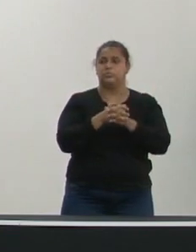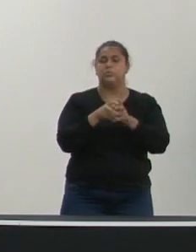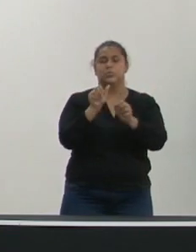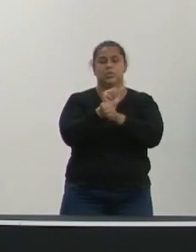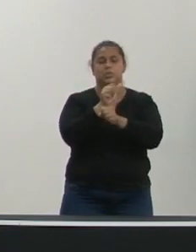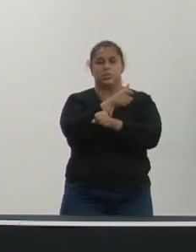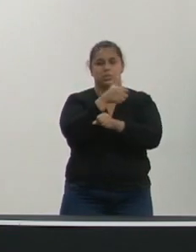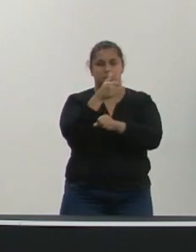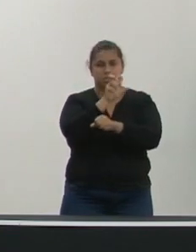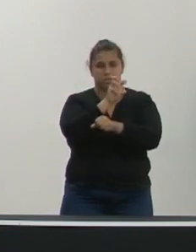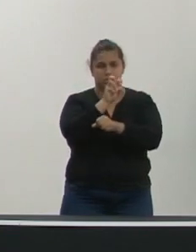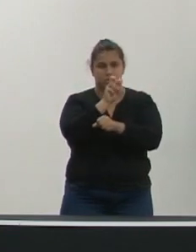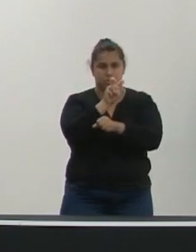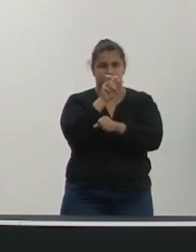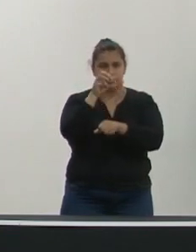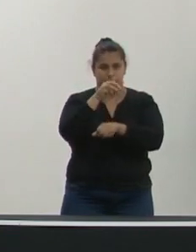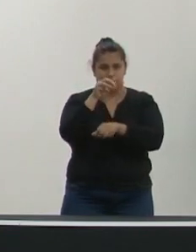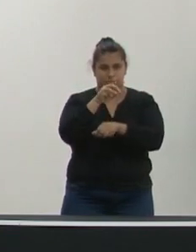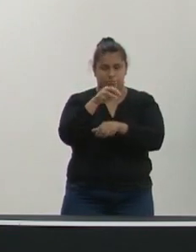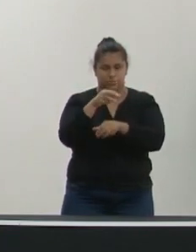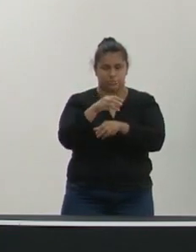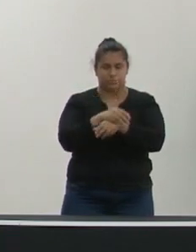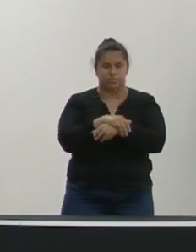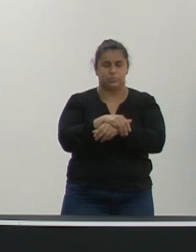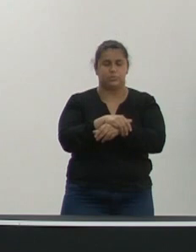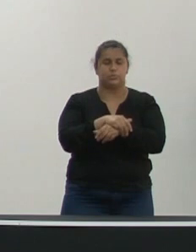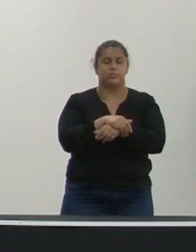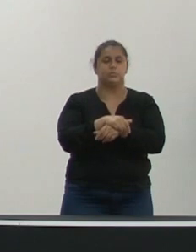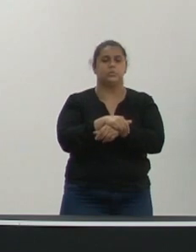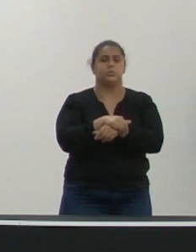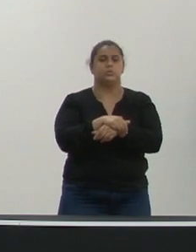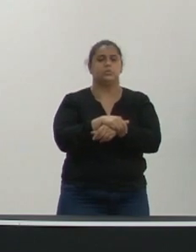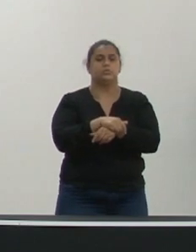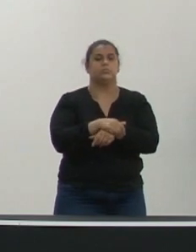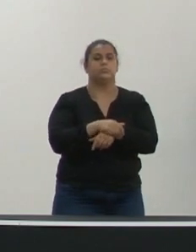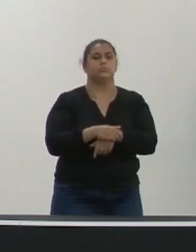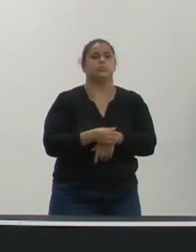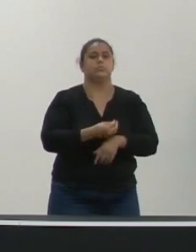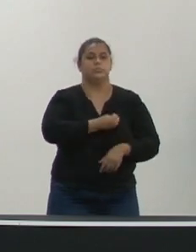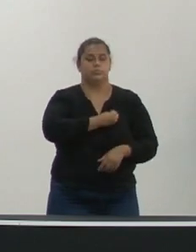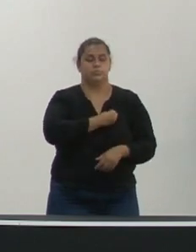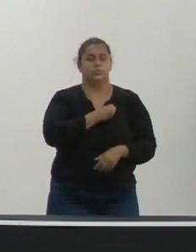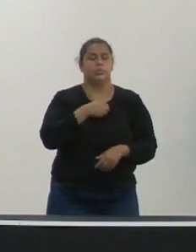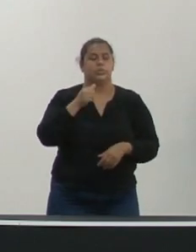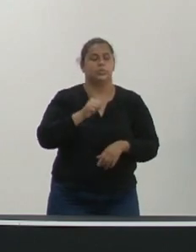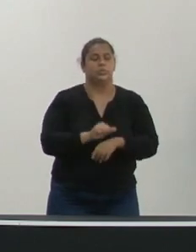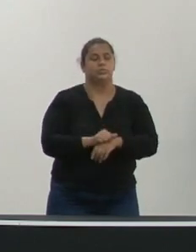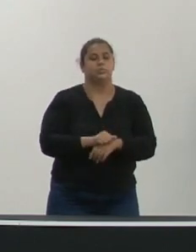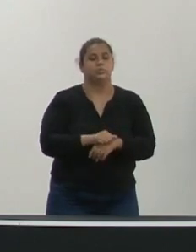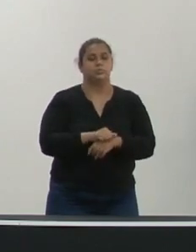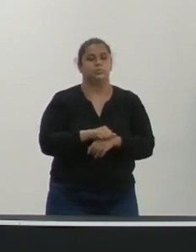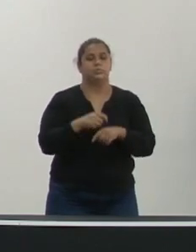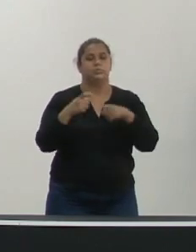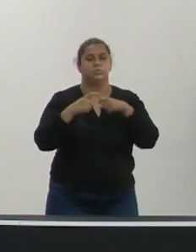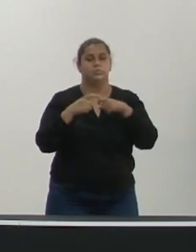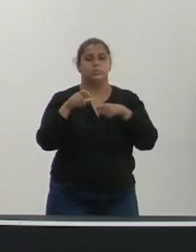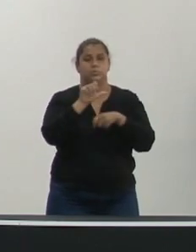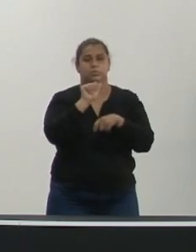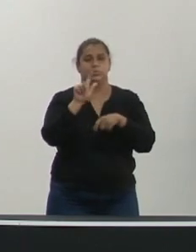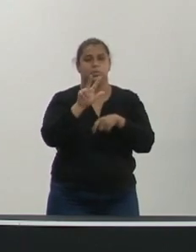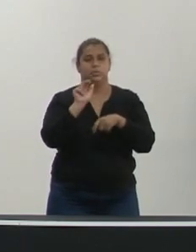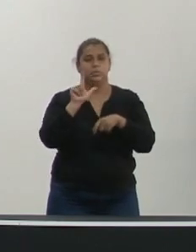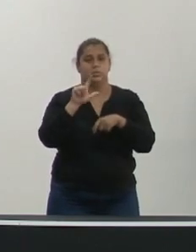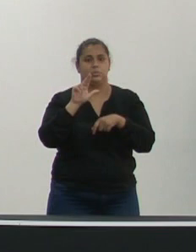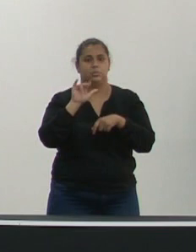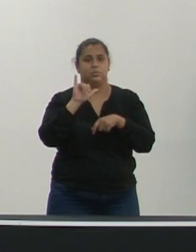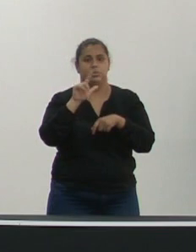minutos, aguardando a presença do doutor Aloysio Santos Júnior, porque oficialmente não fomos